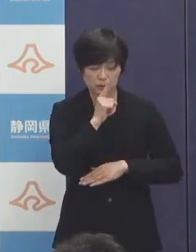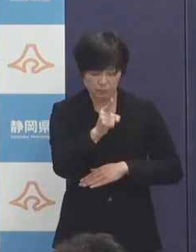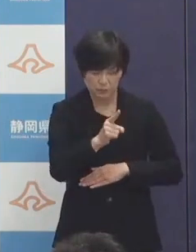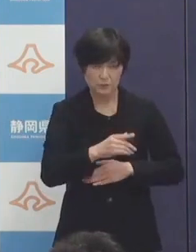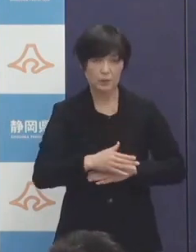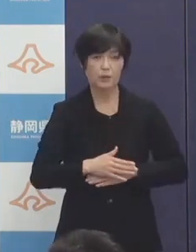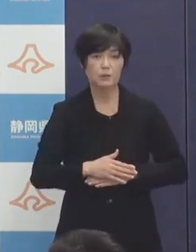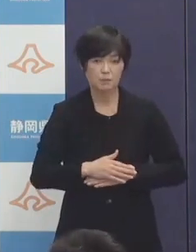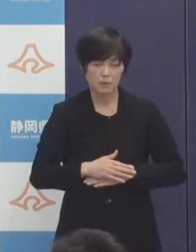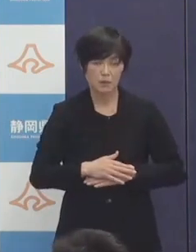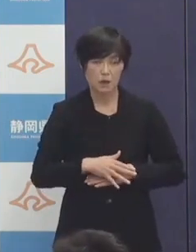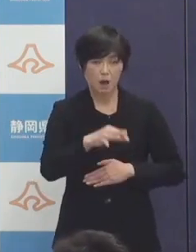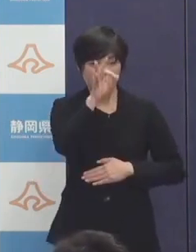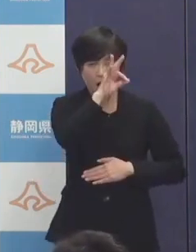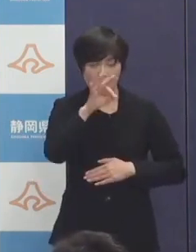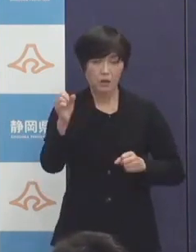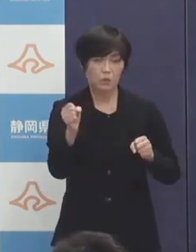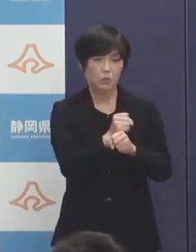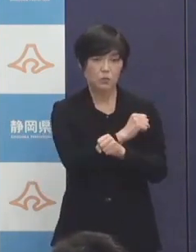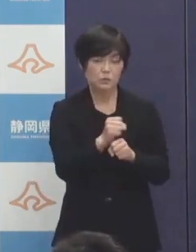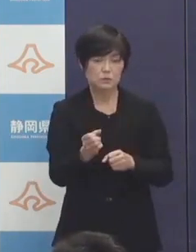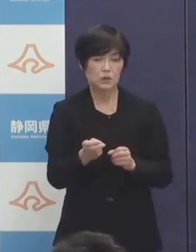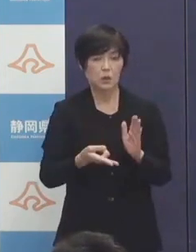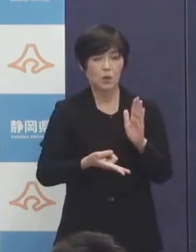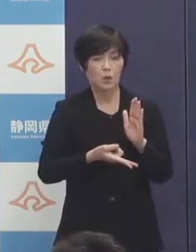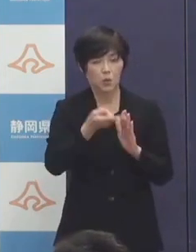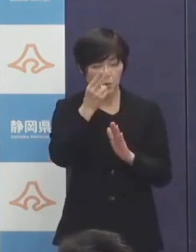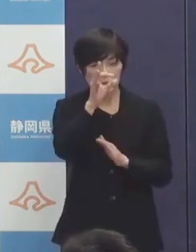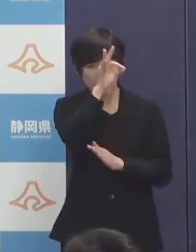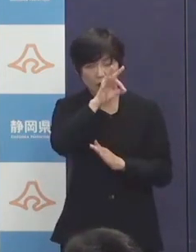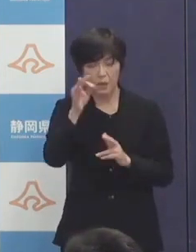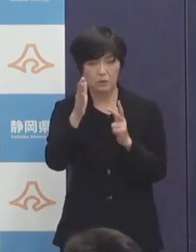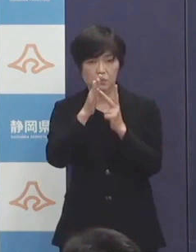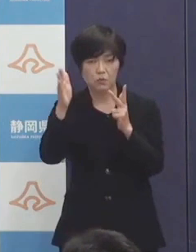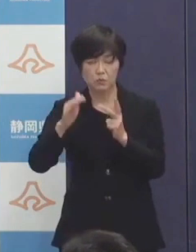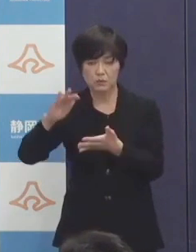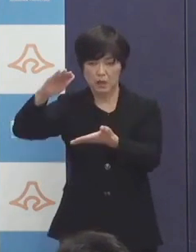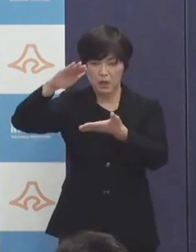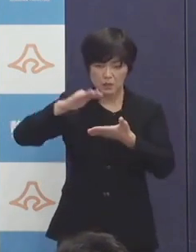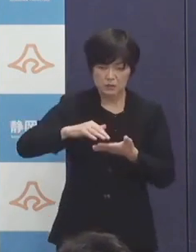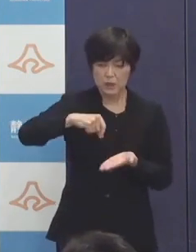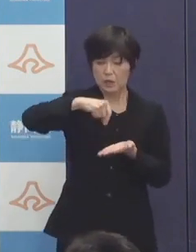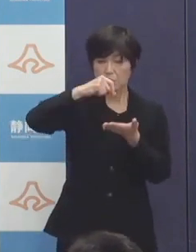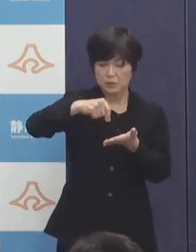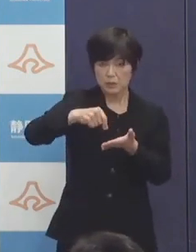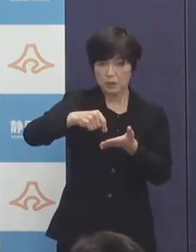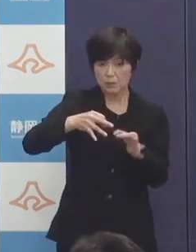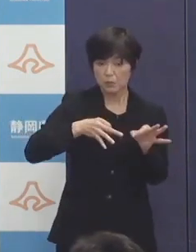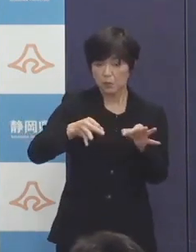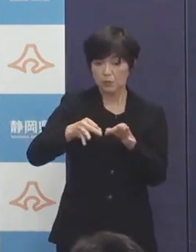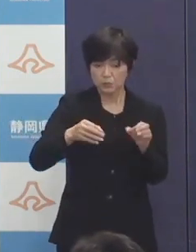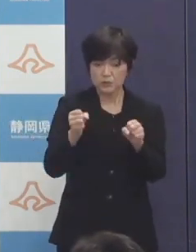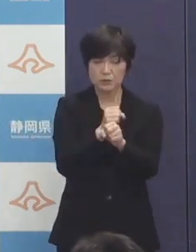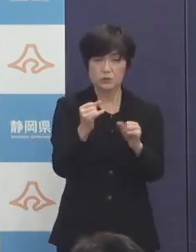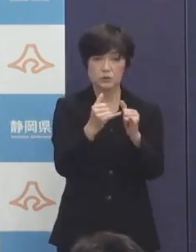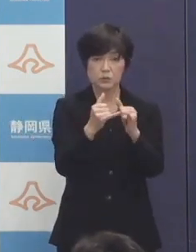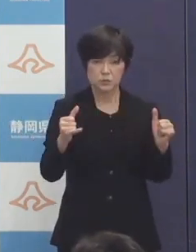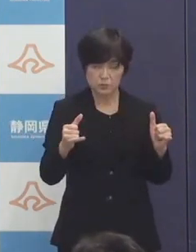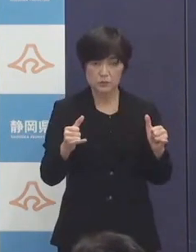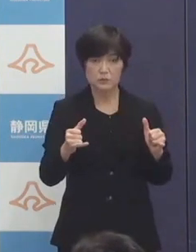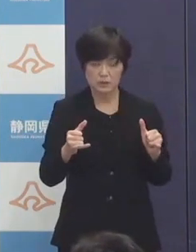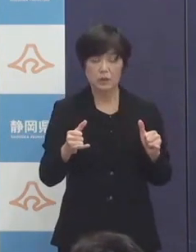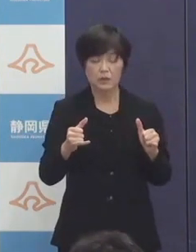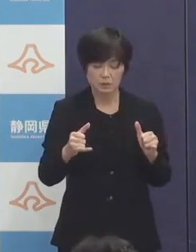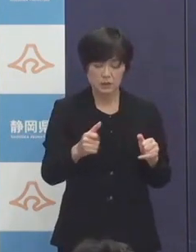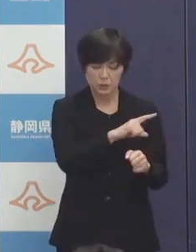。観光産業は宿泊施設や観光施設、仕入れ、土産物を扱う事業者の方々など裾